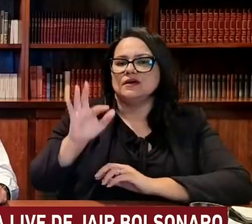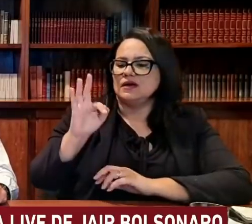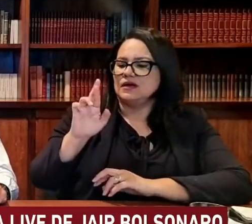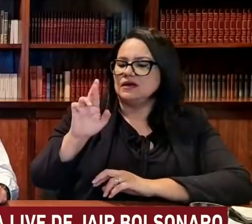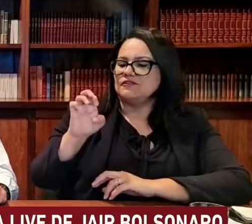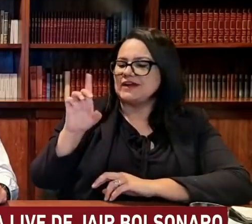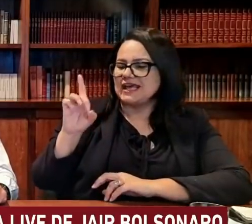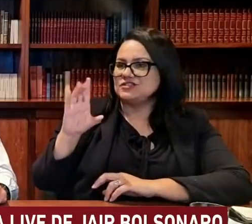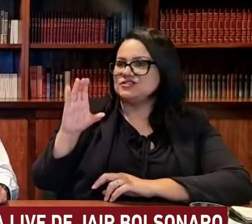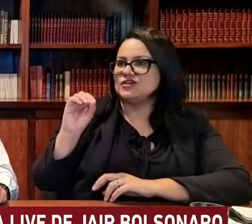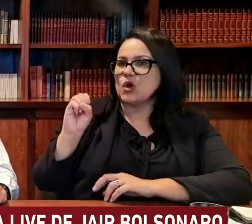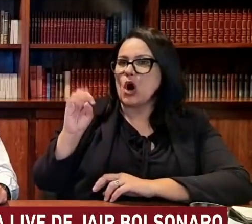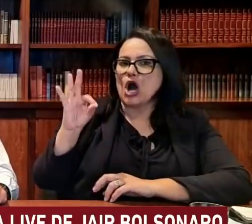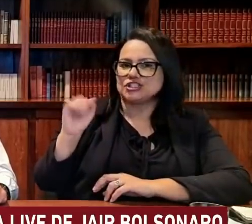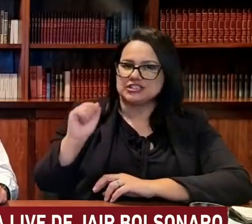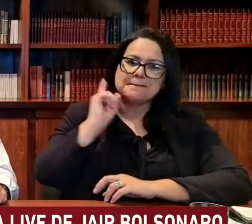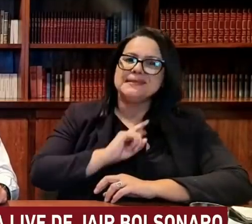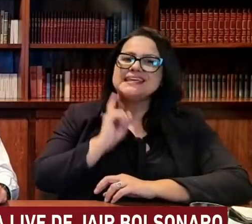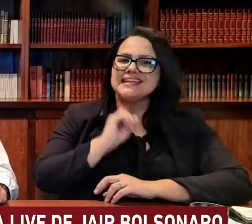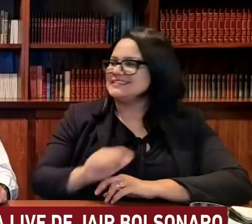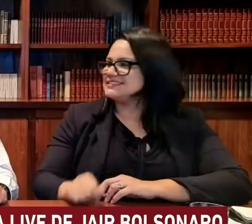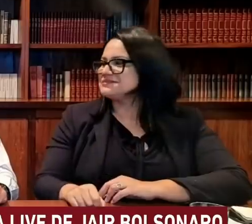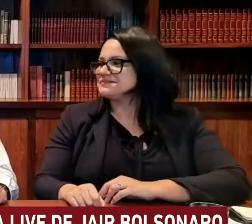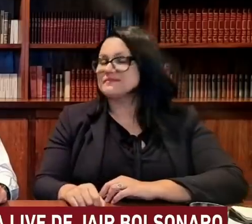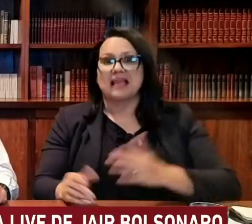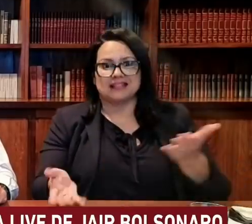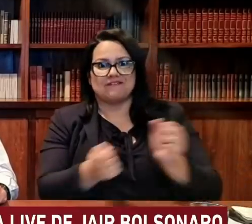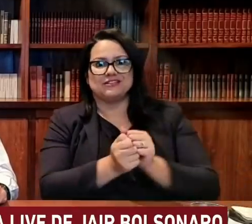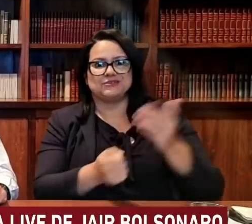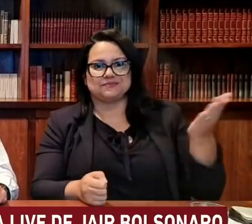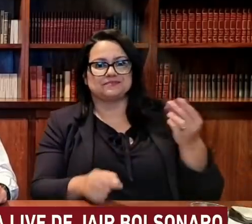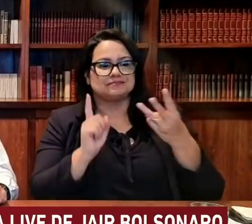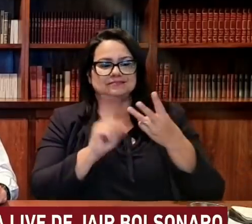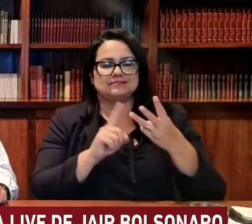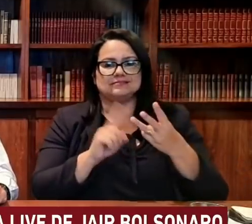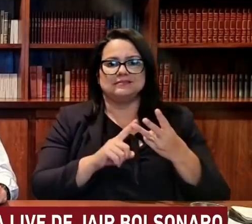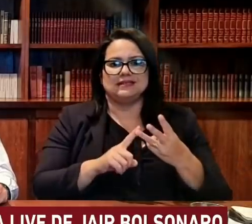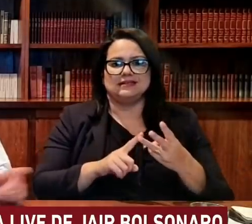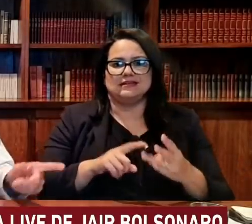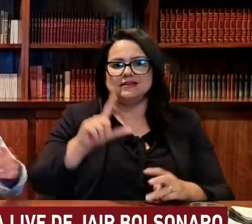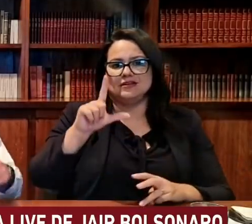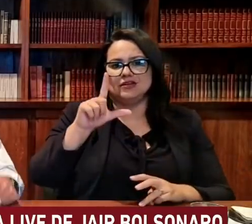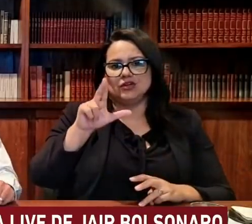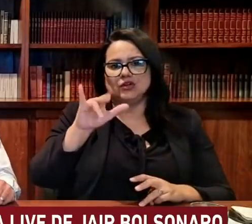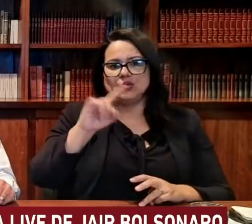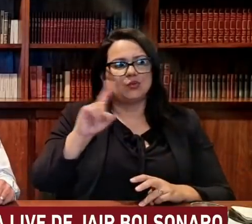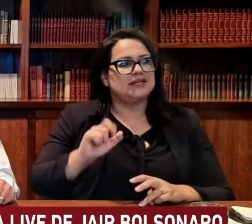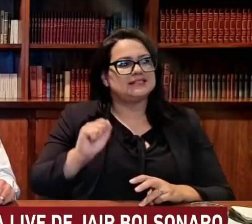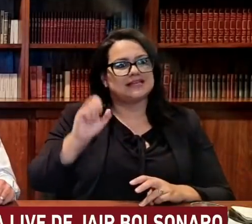Fred Costa, de onde é? Minas Gerais? Minas Gerais. Tava lá hoje. Também tava lá também a...